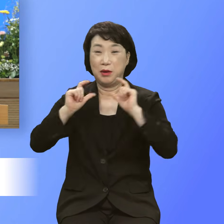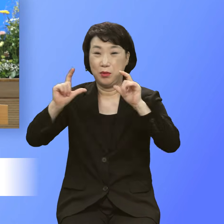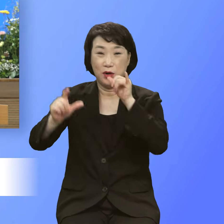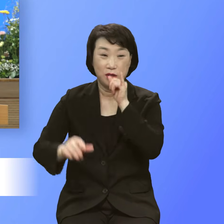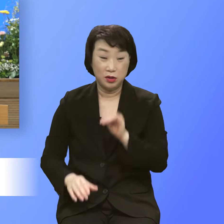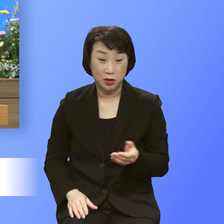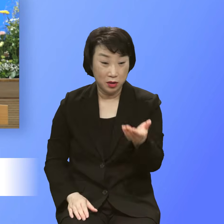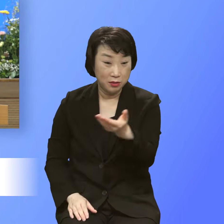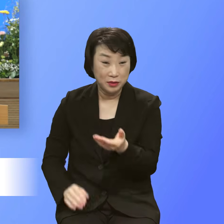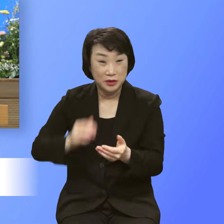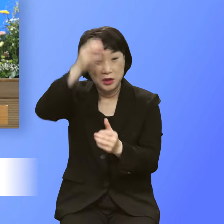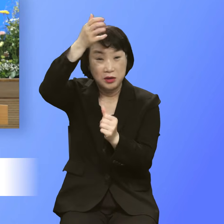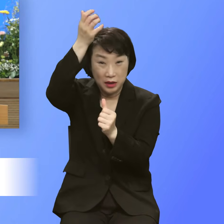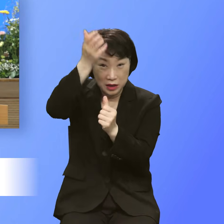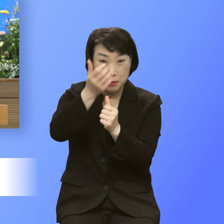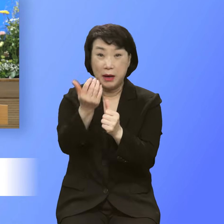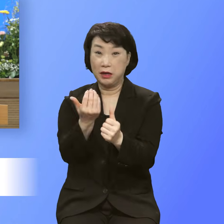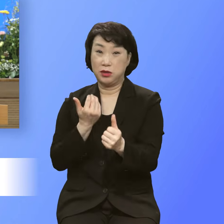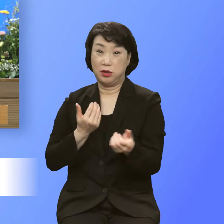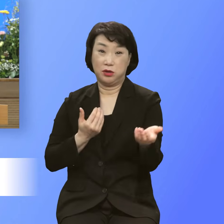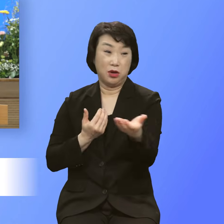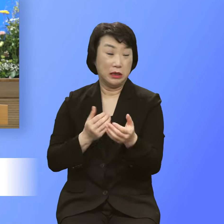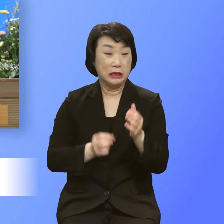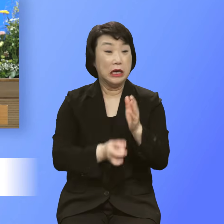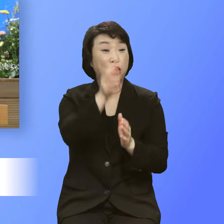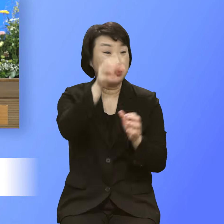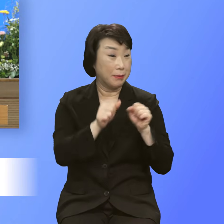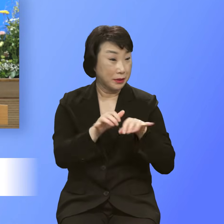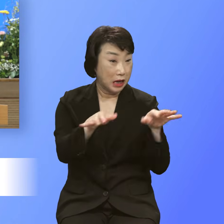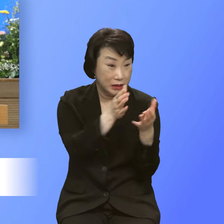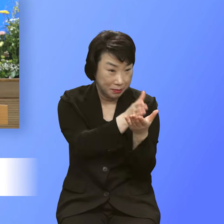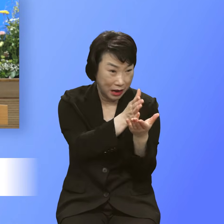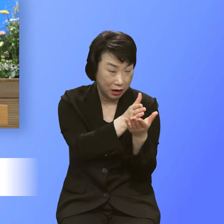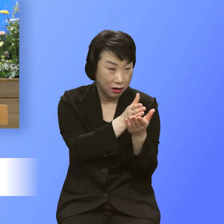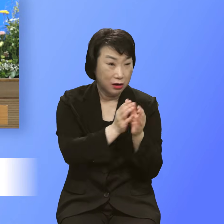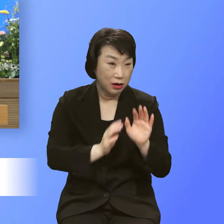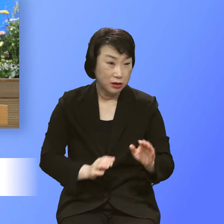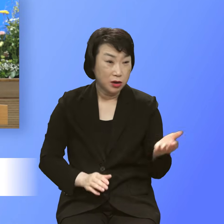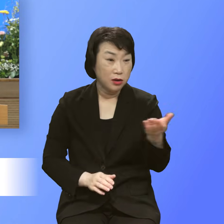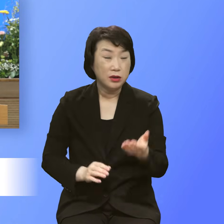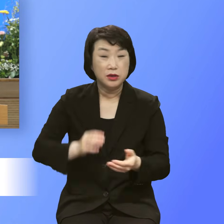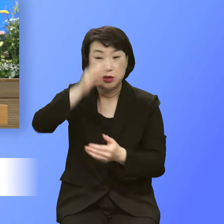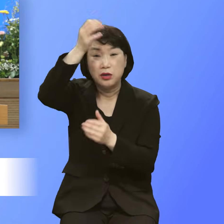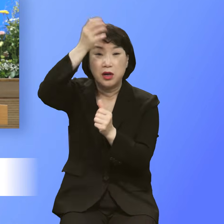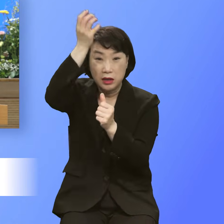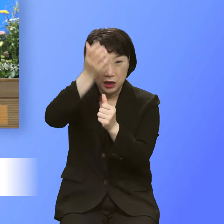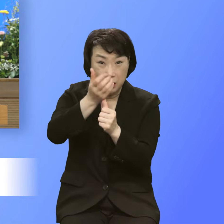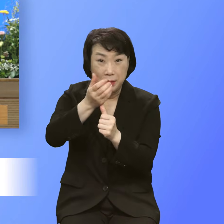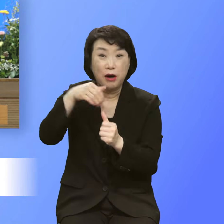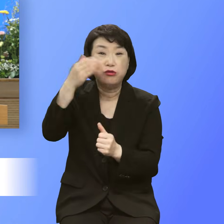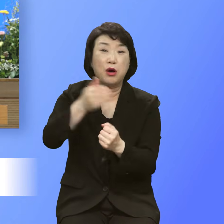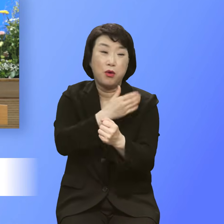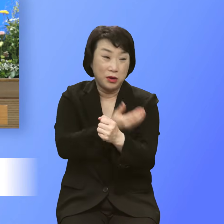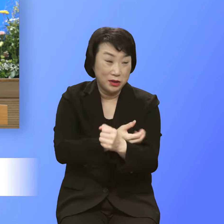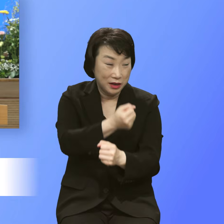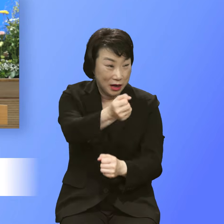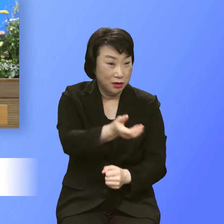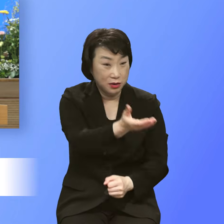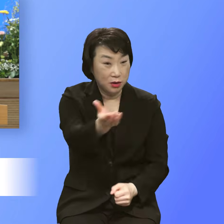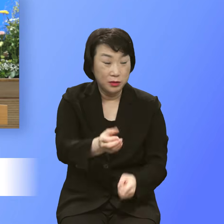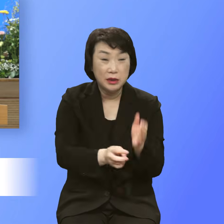그래서 성령이 임하기 전에는 예루살렘을 떠나지 말고, 성령이 임하면 권능을